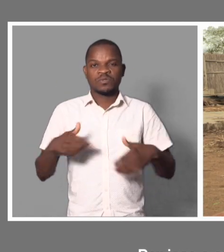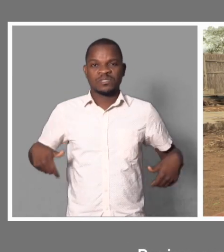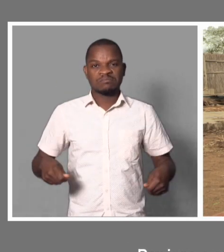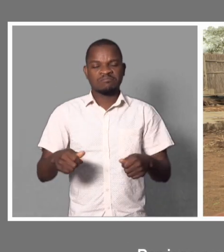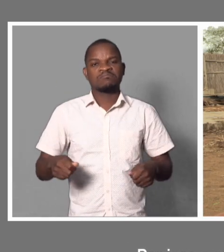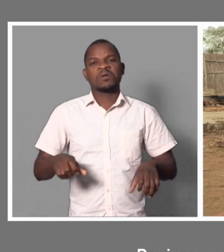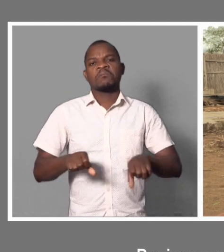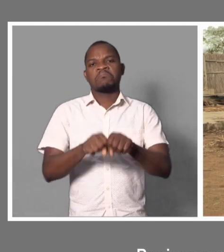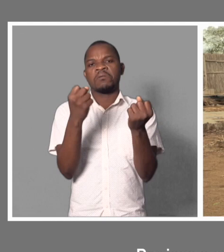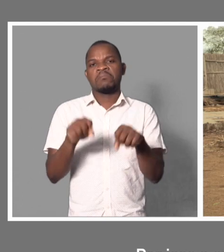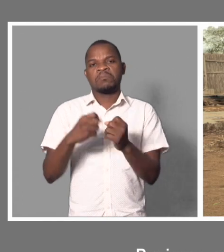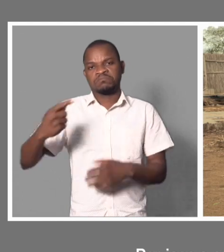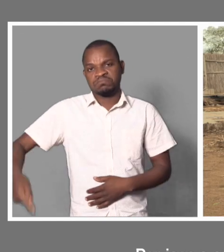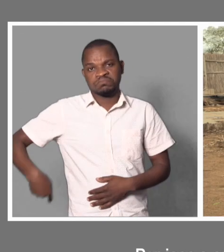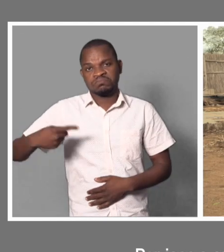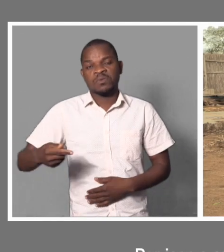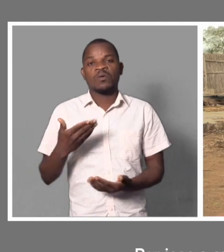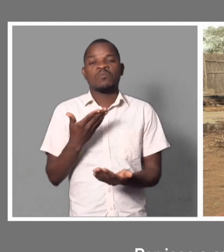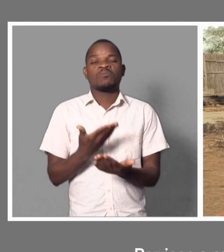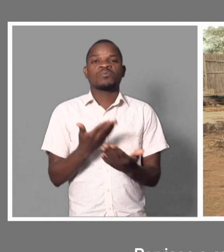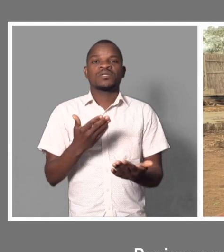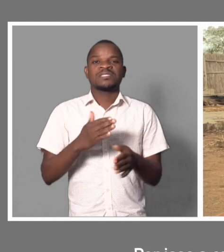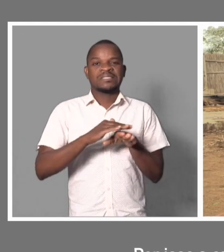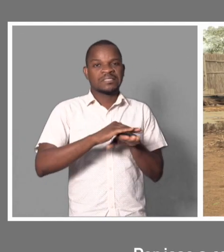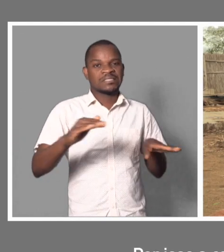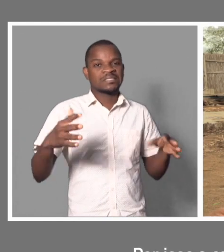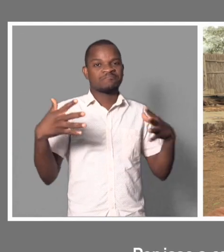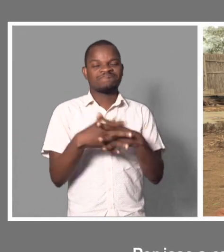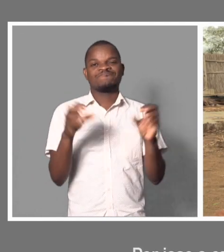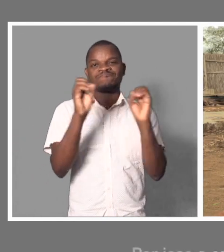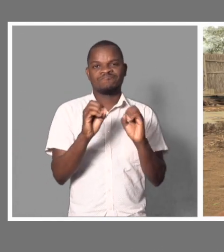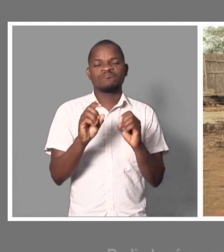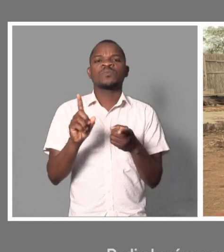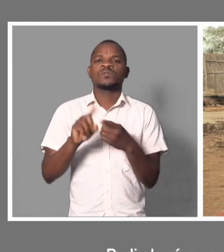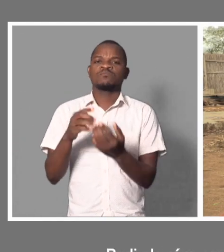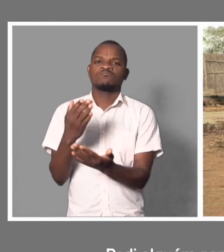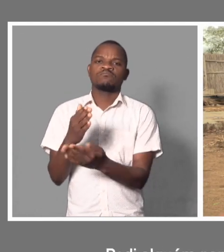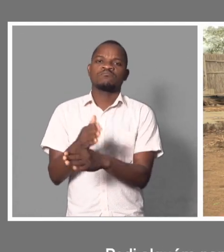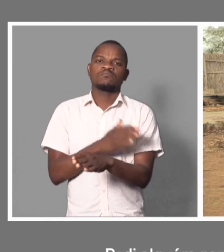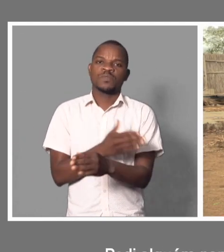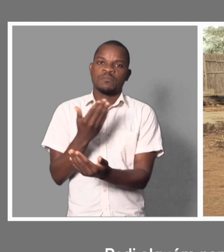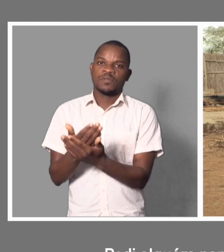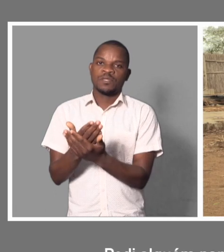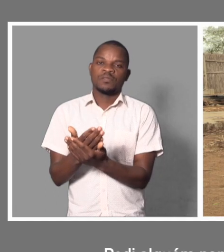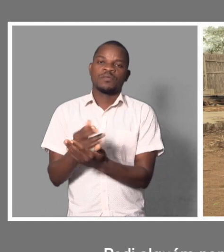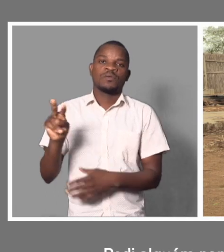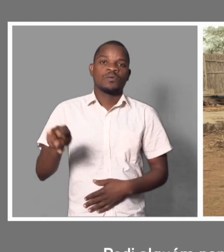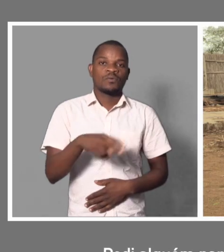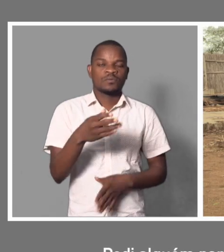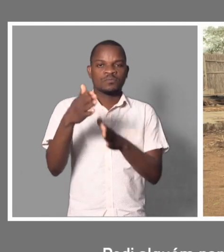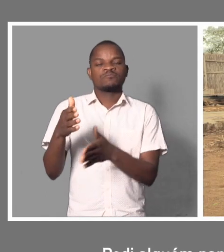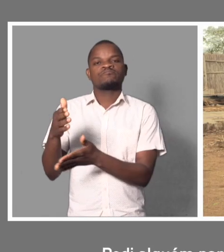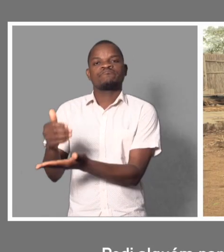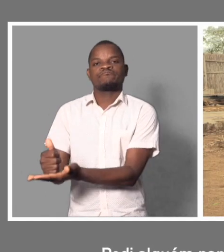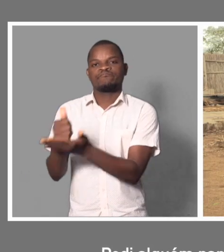demora a estragar os pneus, vai dar terra abatida, pedi alguém para me acompanhar até, na vila